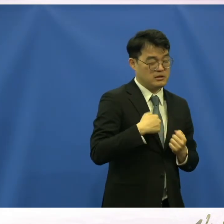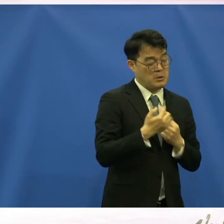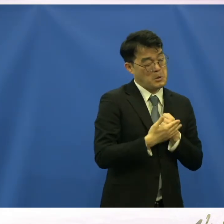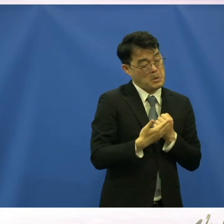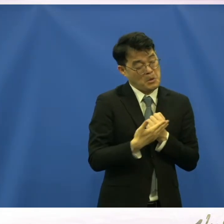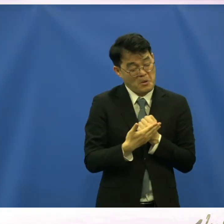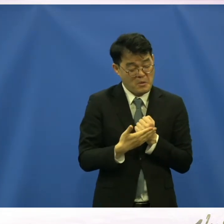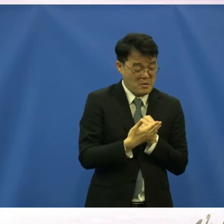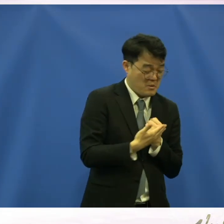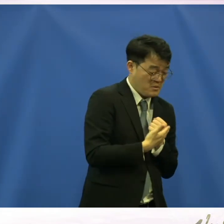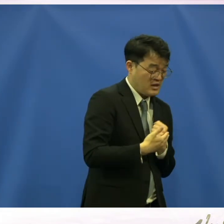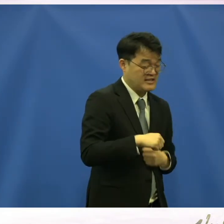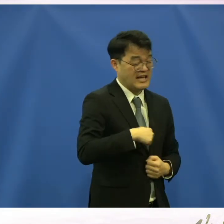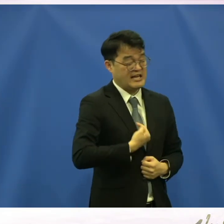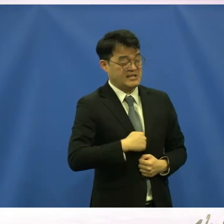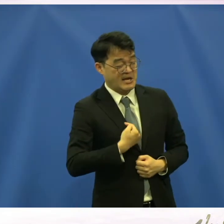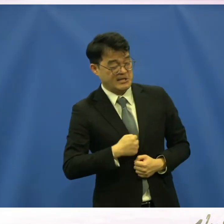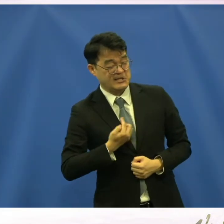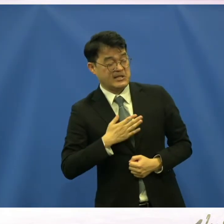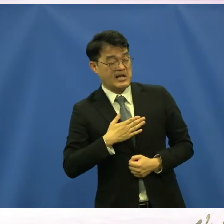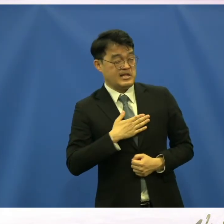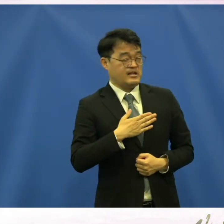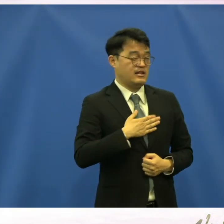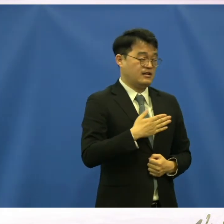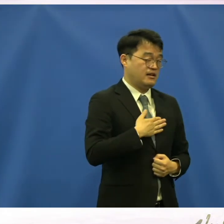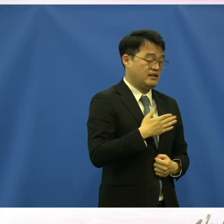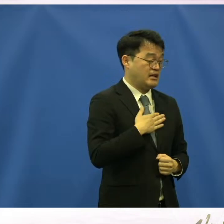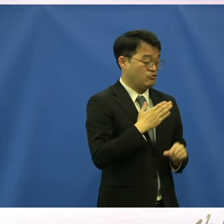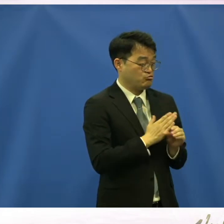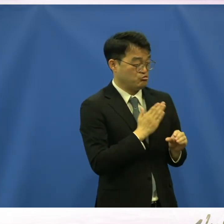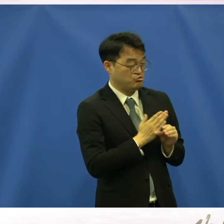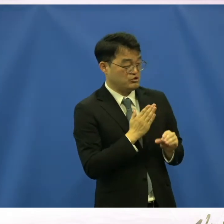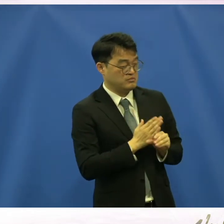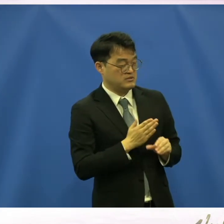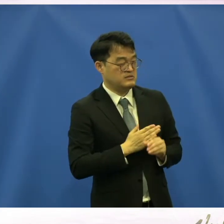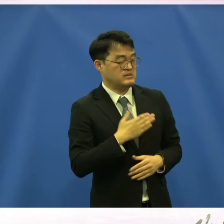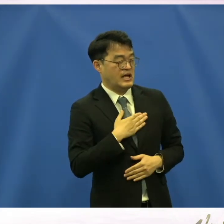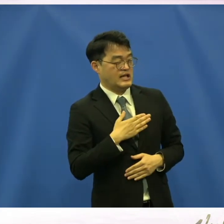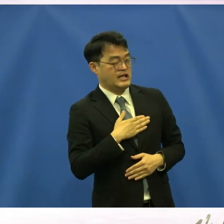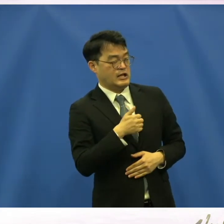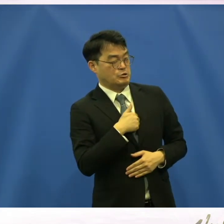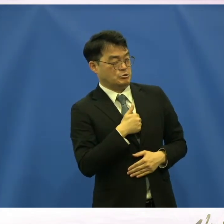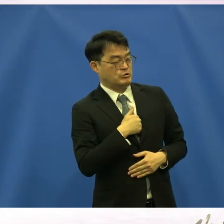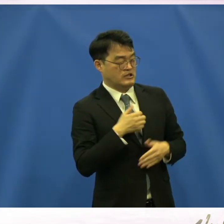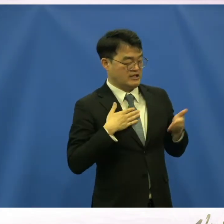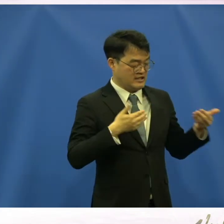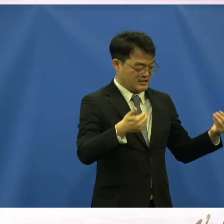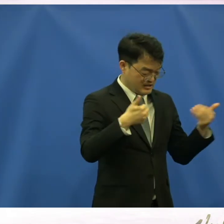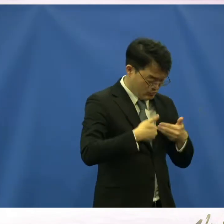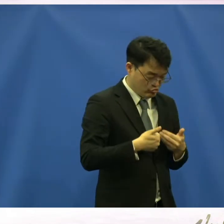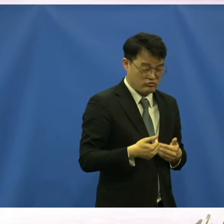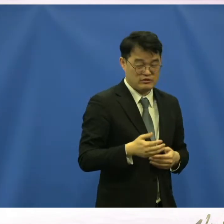왜 자기에게 시간을 다 보내는 거예요. 자기 몰두, 자기 집중, 자기 몰입,